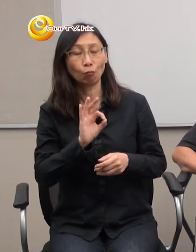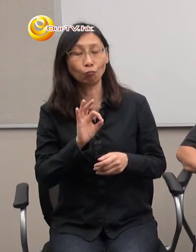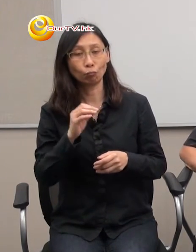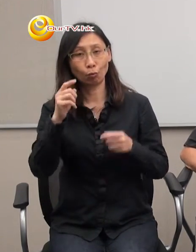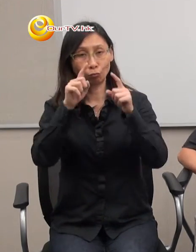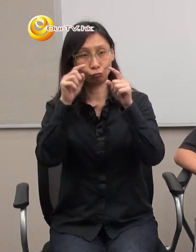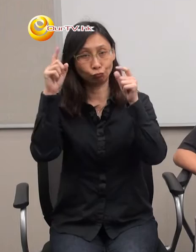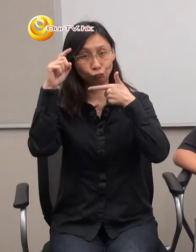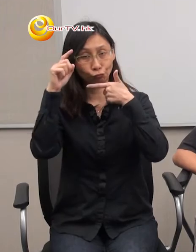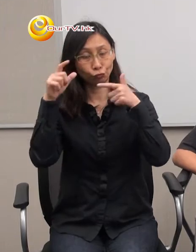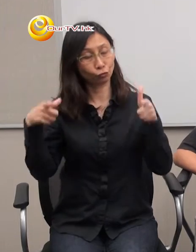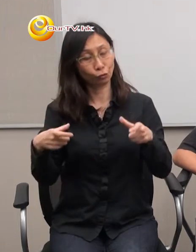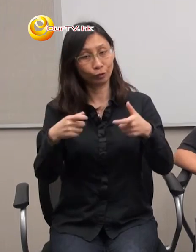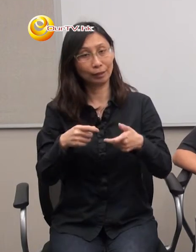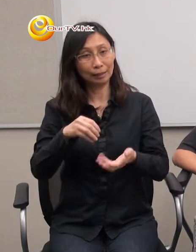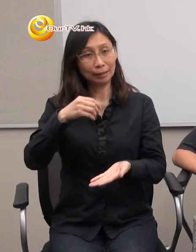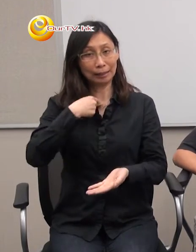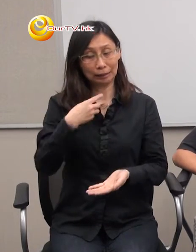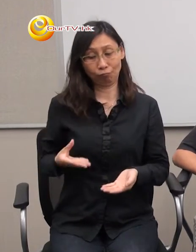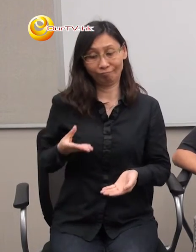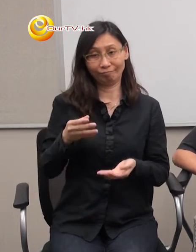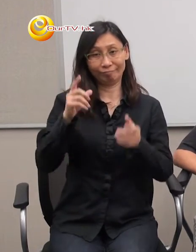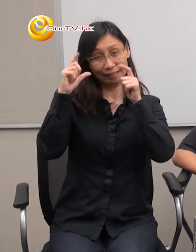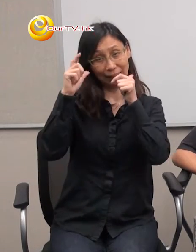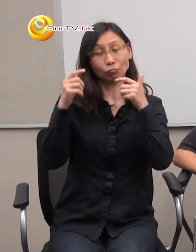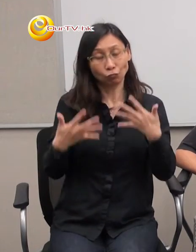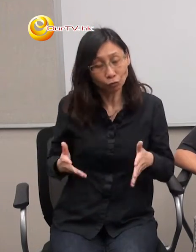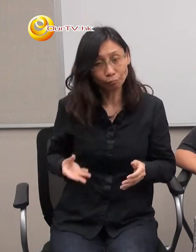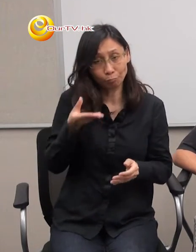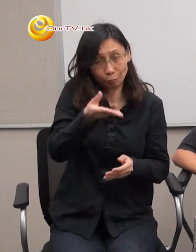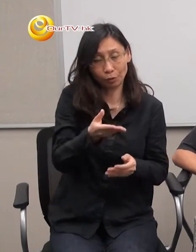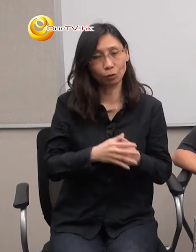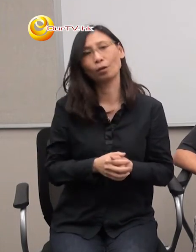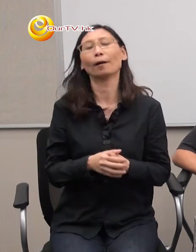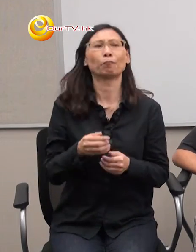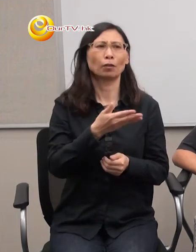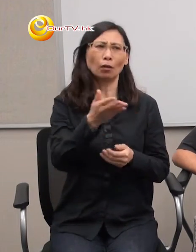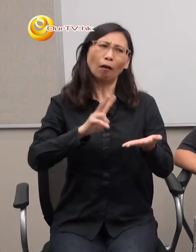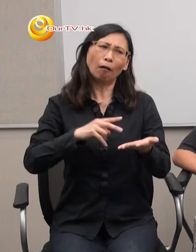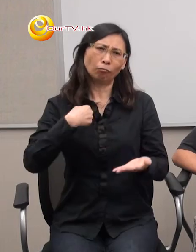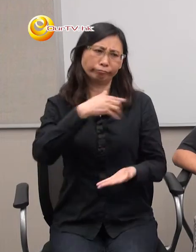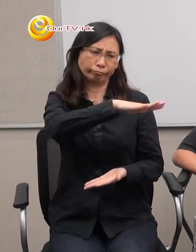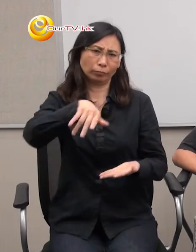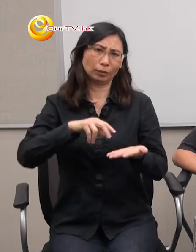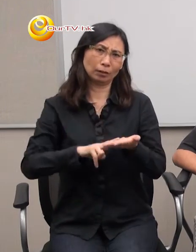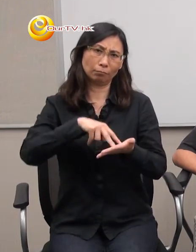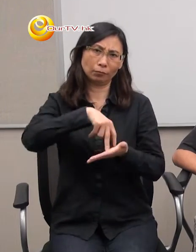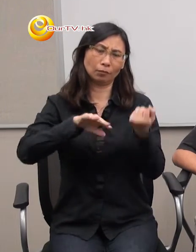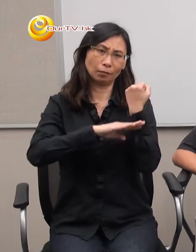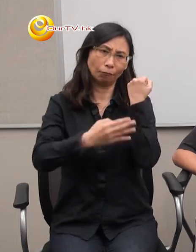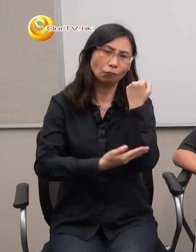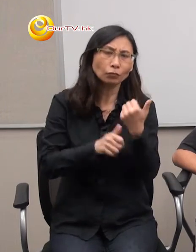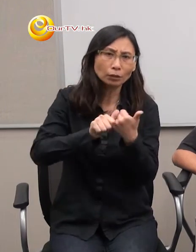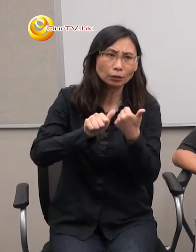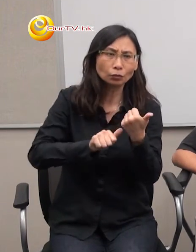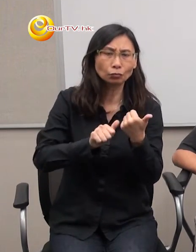我真係唔好明嘅，咁我哋。立法會全部喺網上有相噶嘛，攞幅咪得 咯。係咯，求其做啫嘛。 係